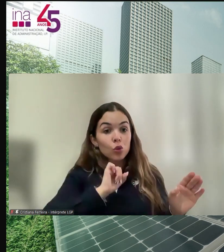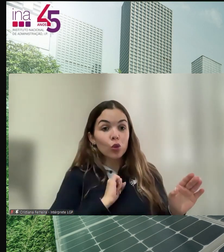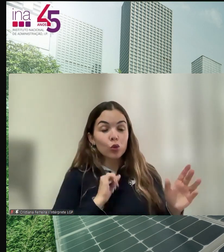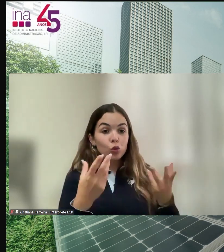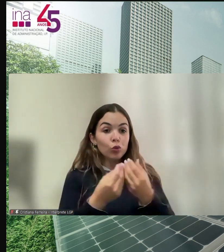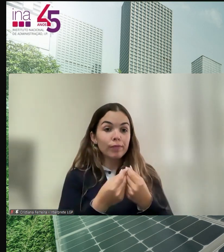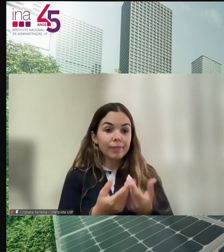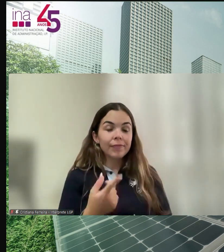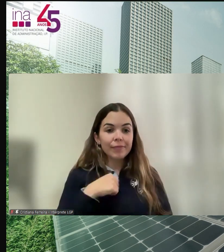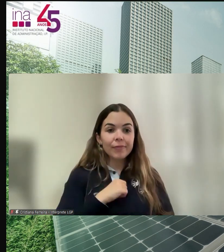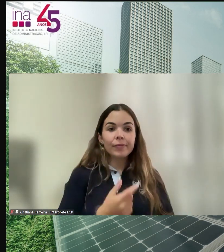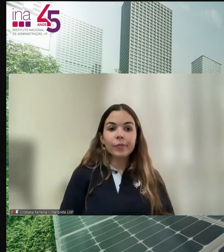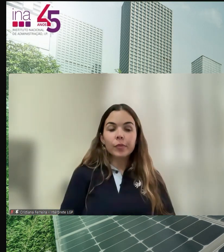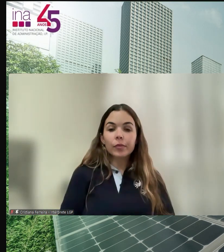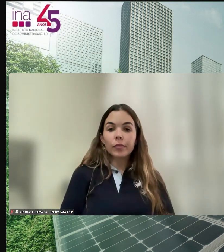e